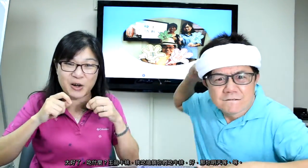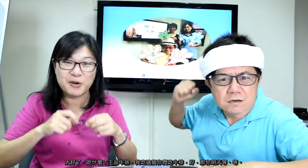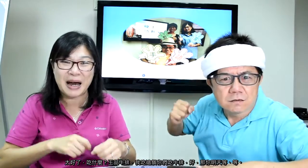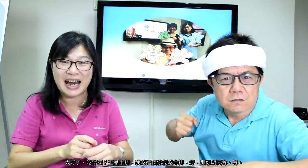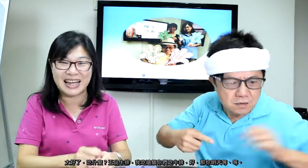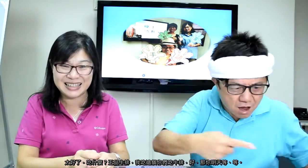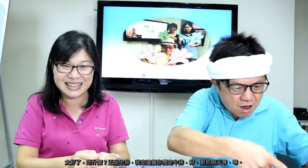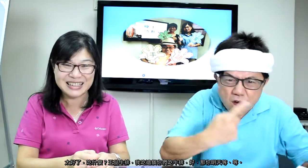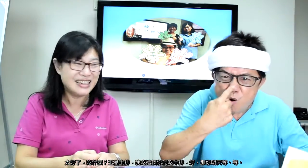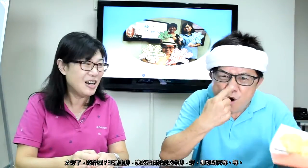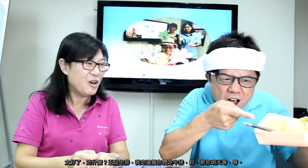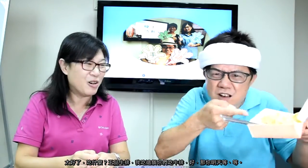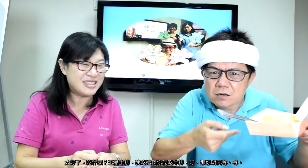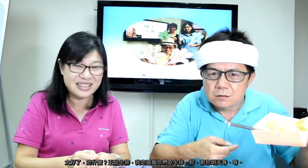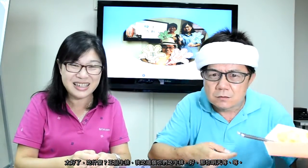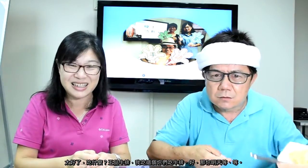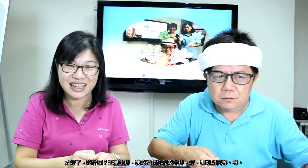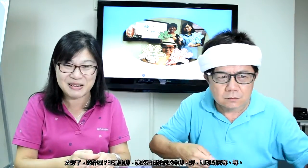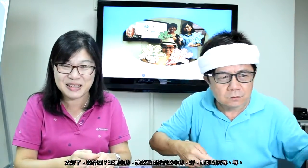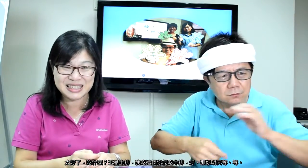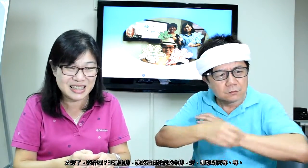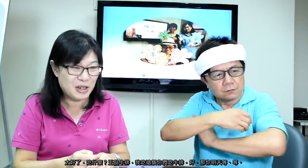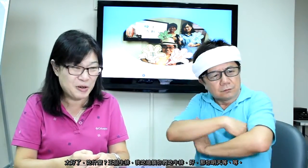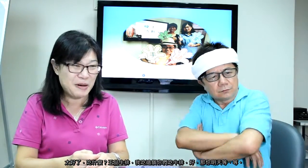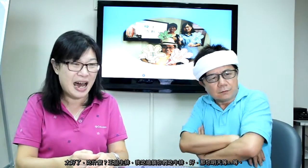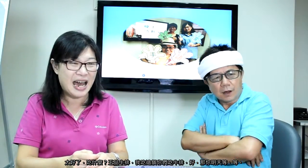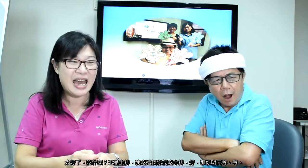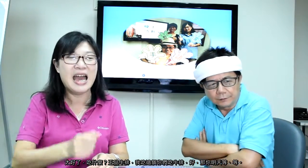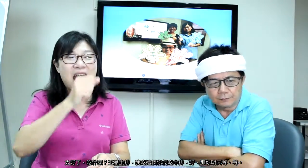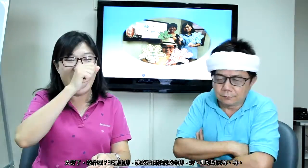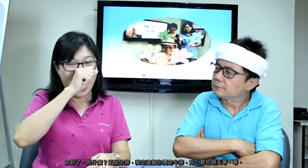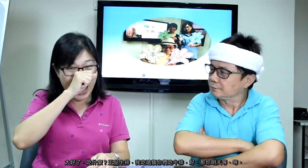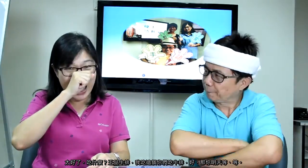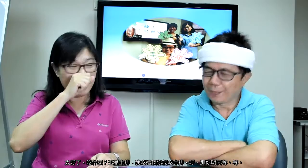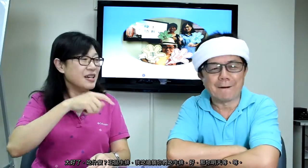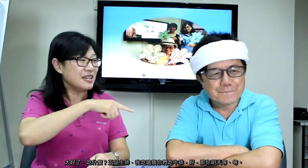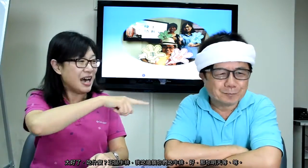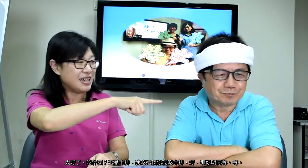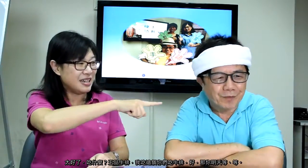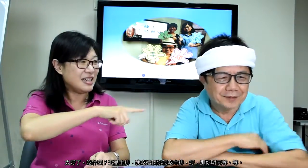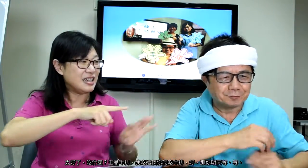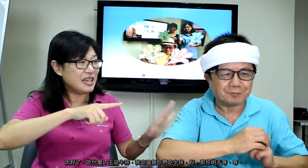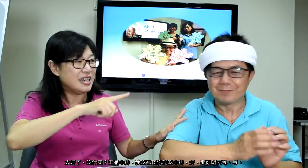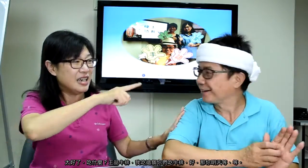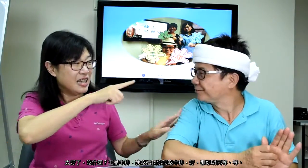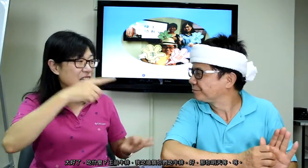牛排，我吃这个，你们吃牛排，好，那你